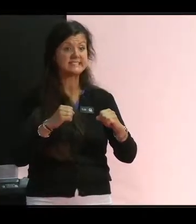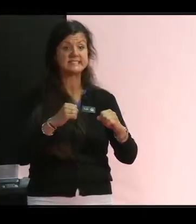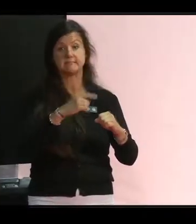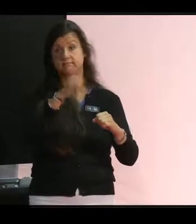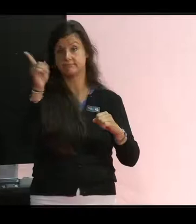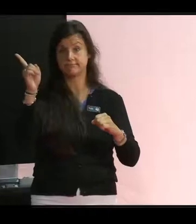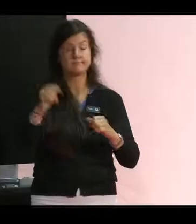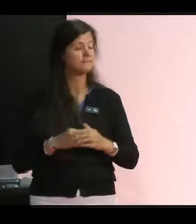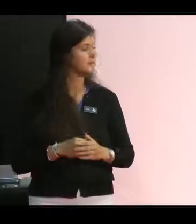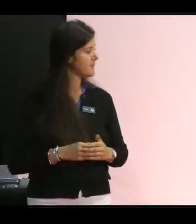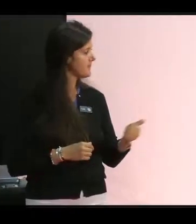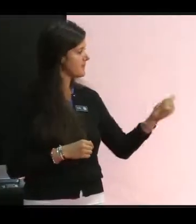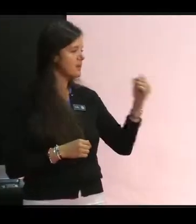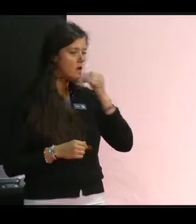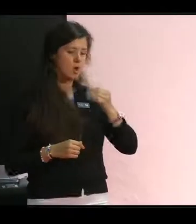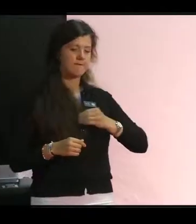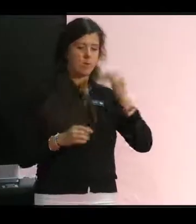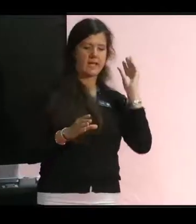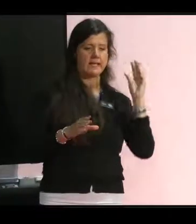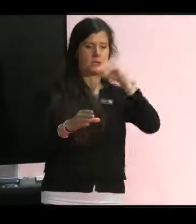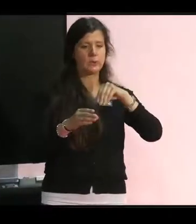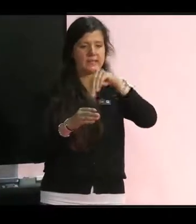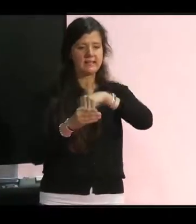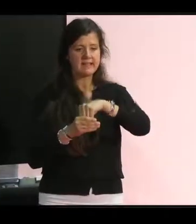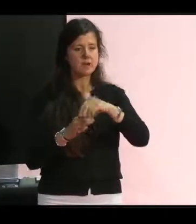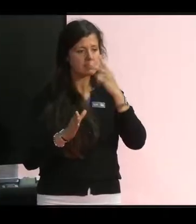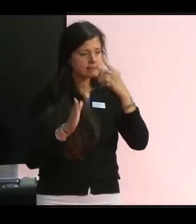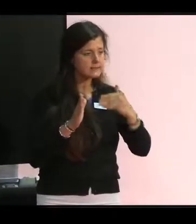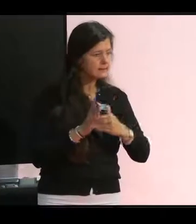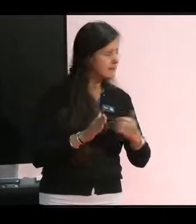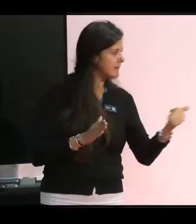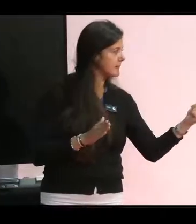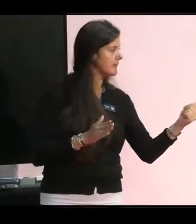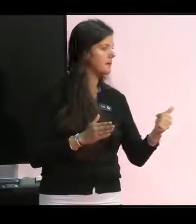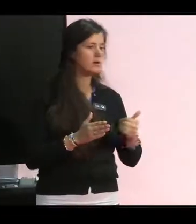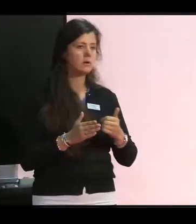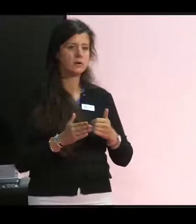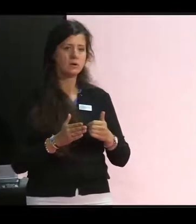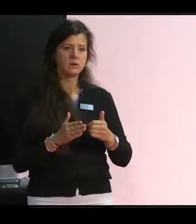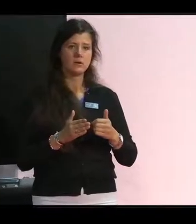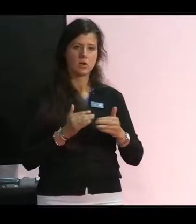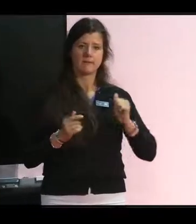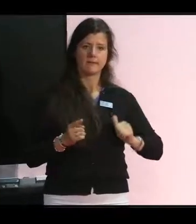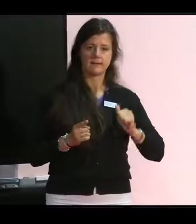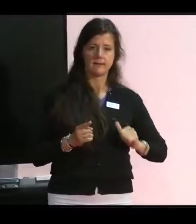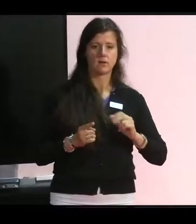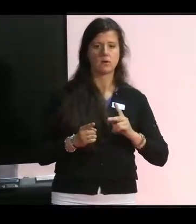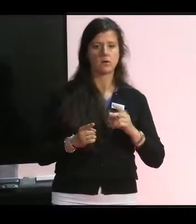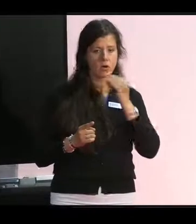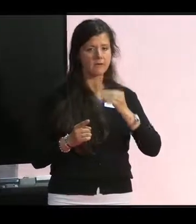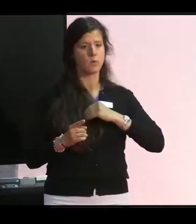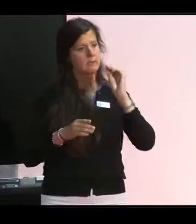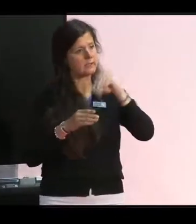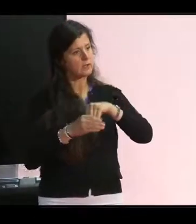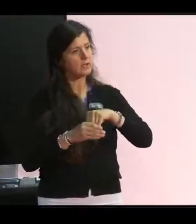Våga inkludera och se till att tillgänglighet inte kommer som en eftertanke, utan att det alltid finns där i början när man organiserar